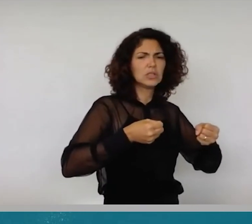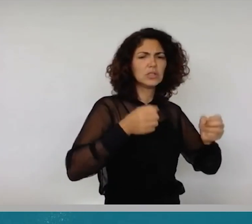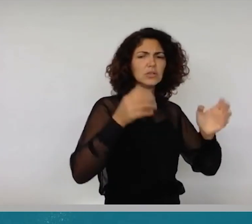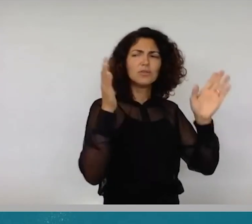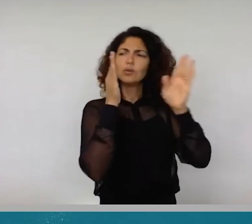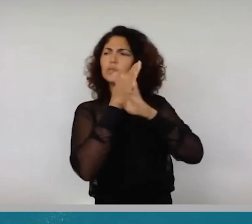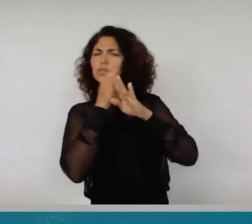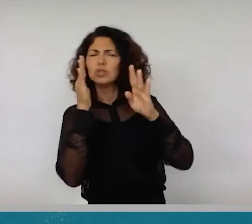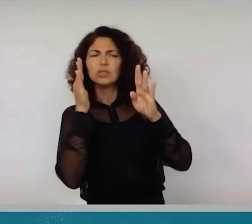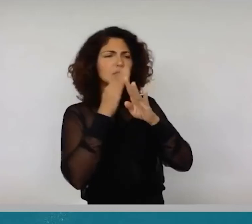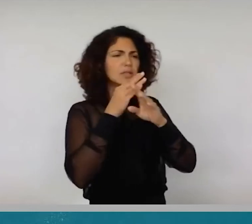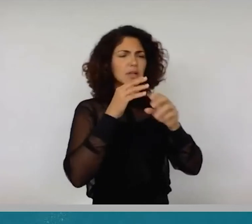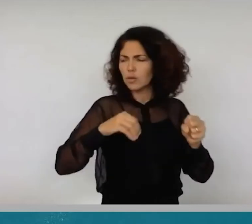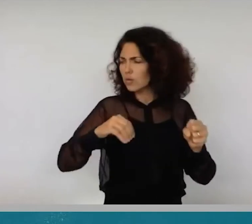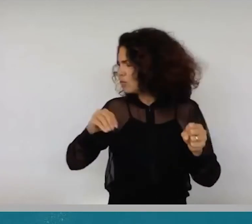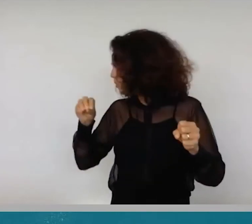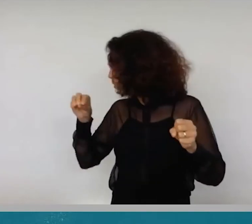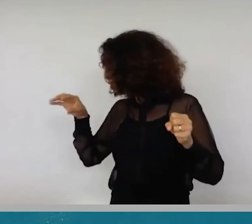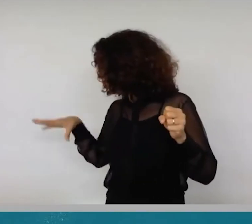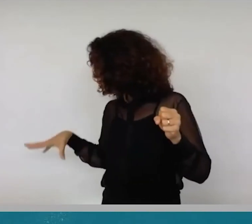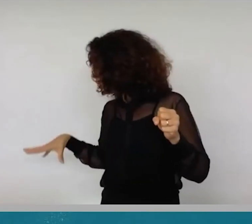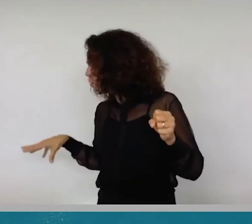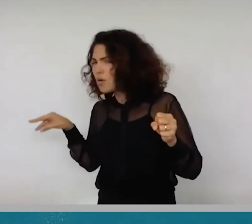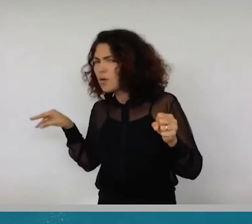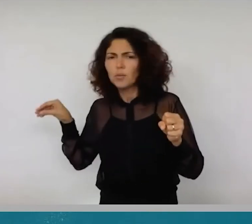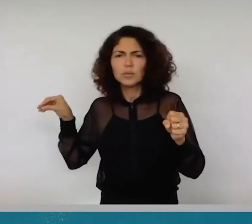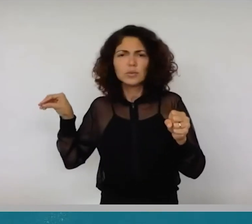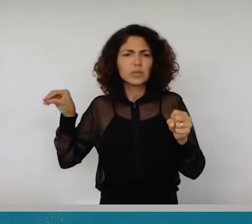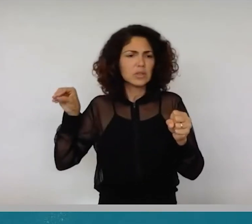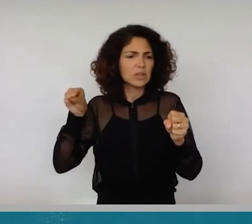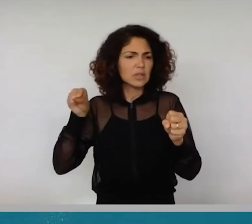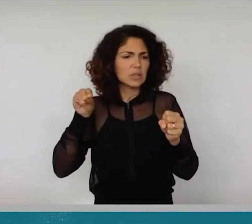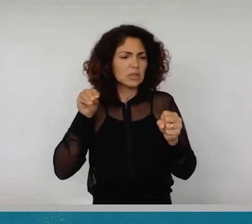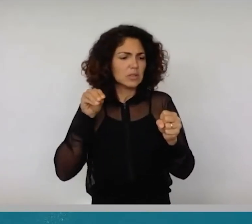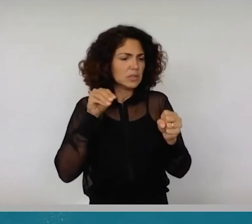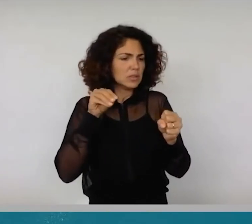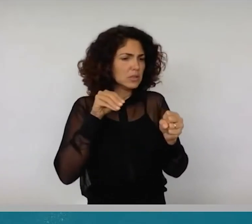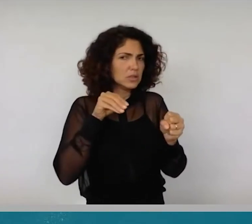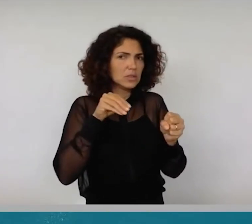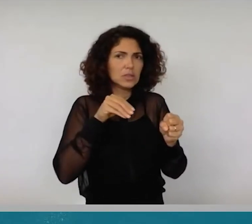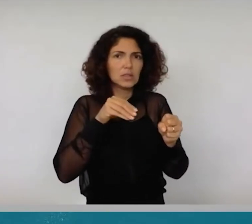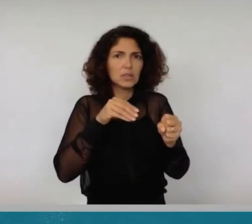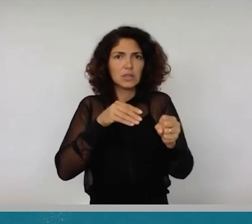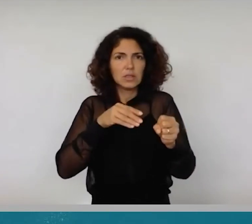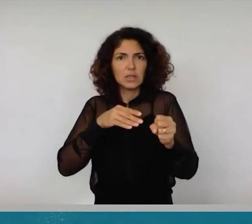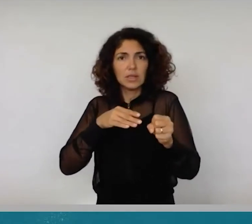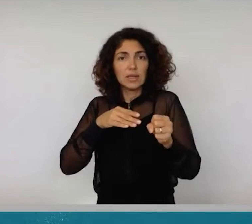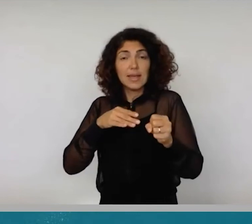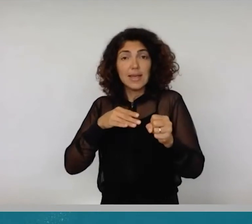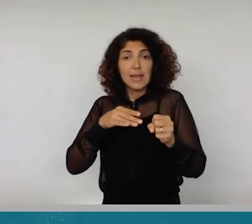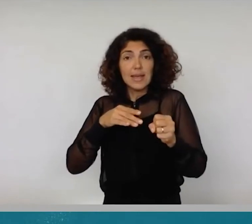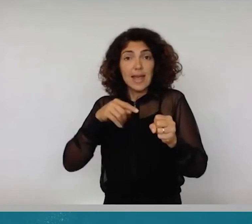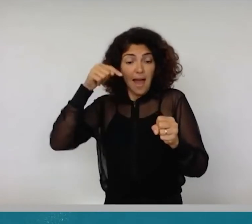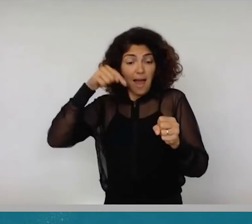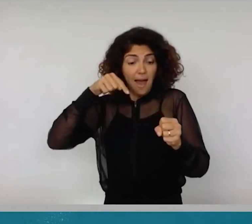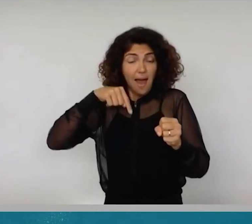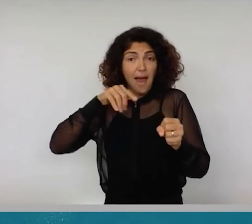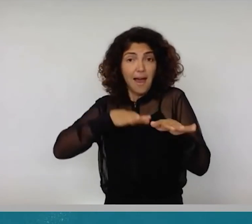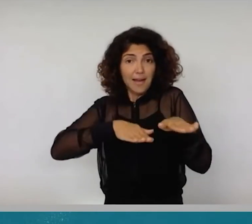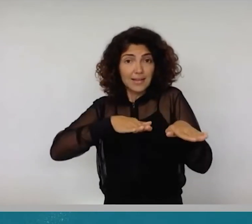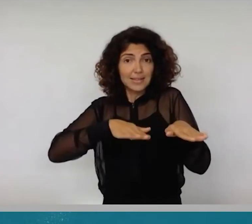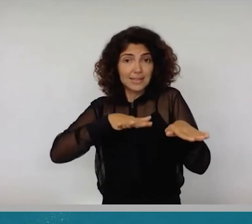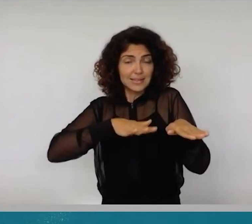km por hora. E ela simplesmente se desviou e bateu no carro de trás de mim, e o carro de trás de